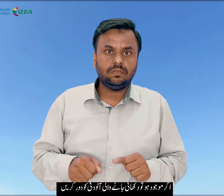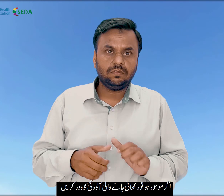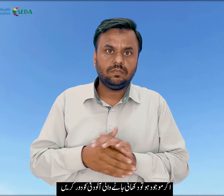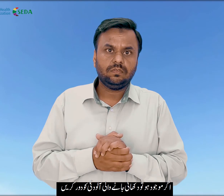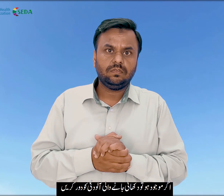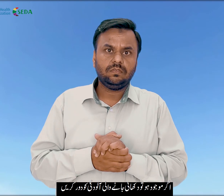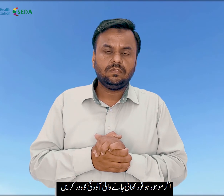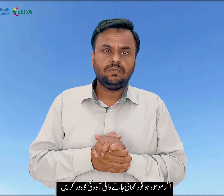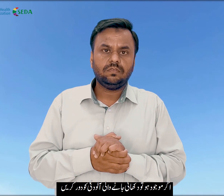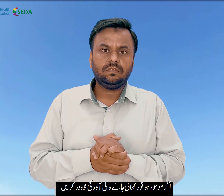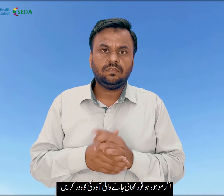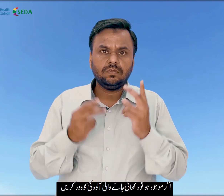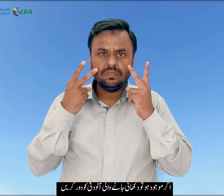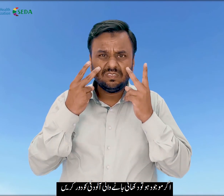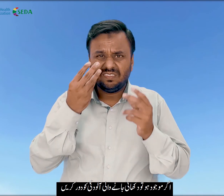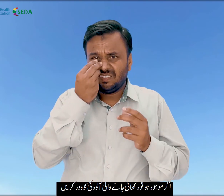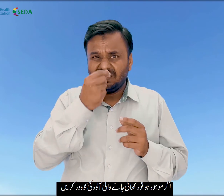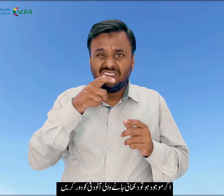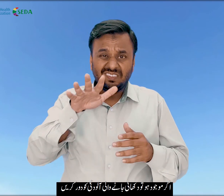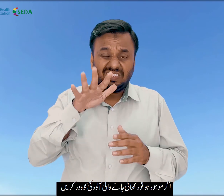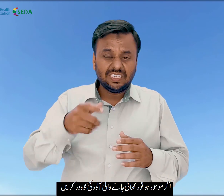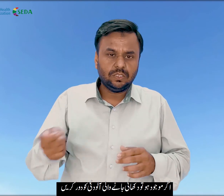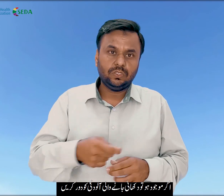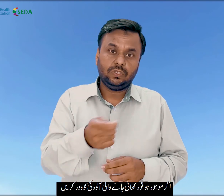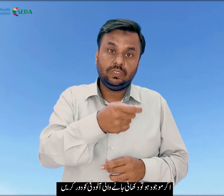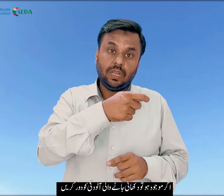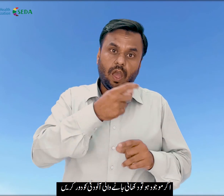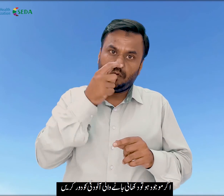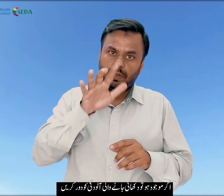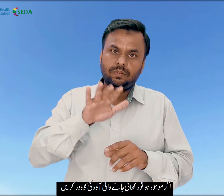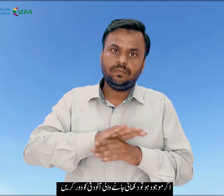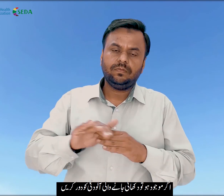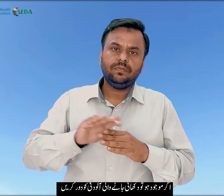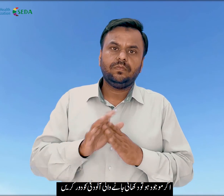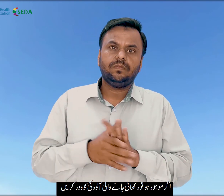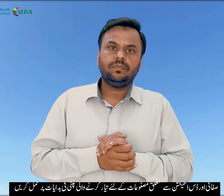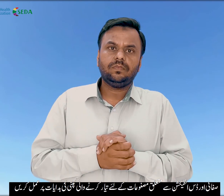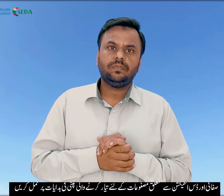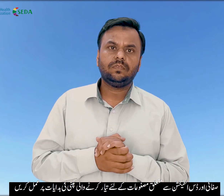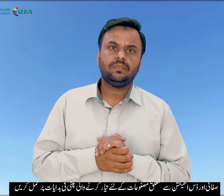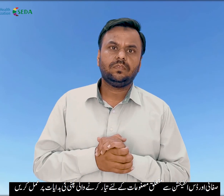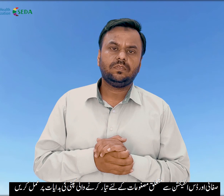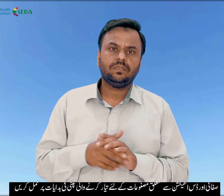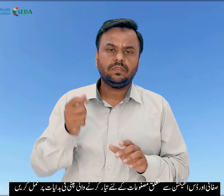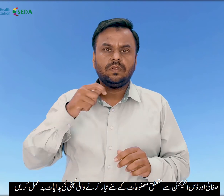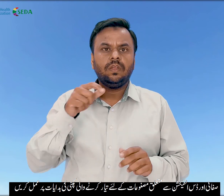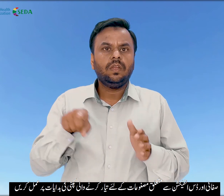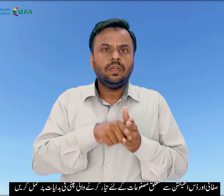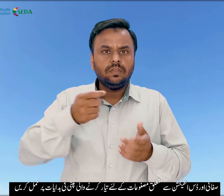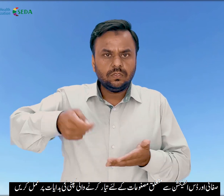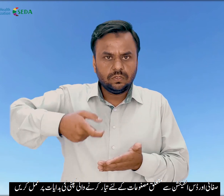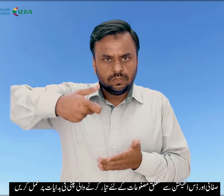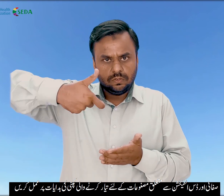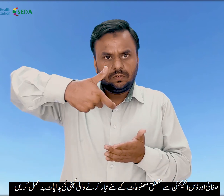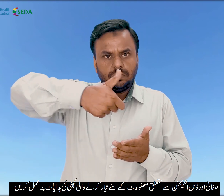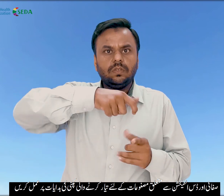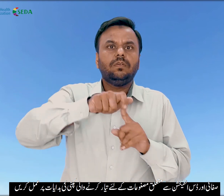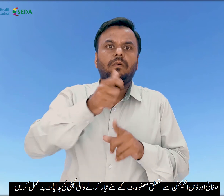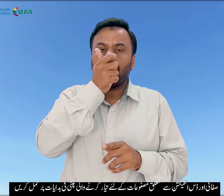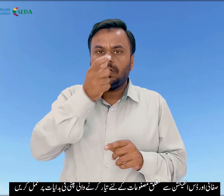تو دکھائی جانے والی آلودگی کو دور کریں۔ صفائی اور ڈس انفیکشن سے متعلق مصنوعات